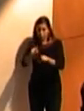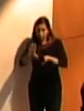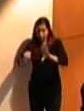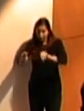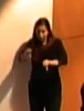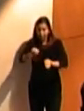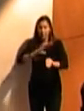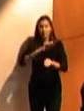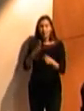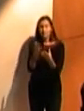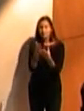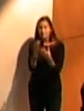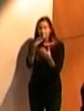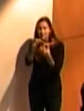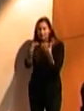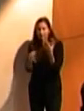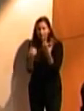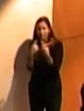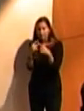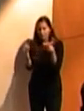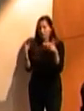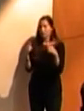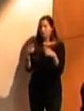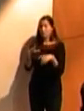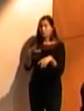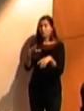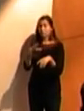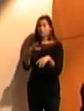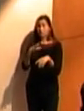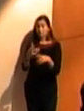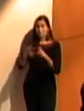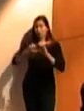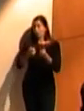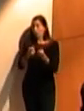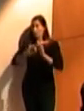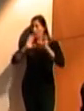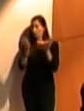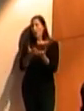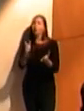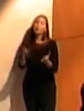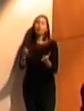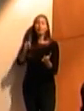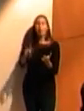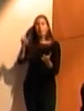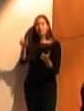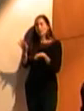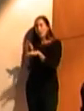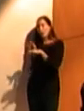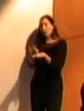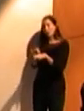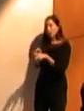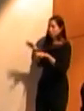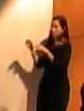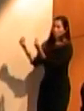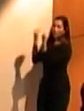matières différentes. Et en fait, il y a tout un accompagnement qui se fait. Alors, c'est vraiment, il faut des formations spécifiques pour bien accompagner les publics